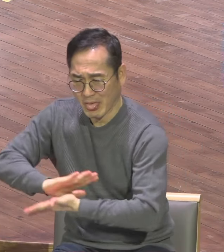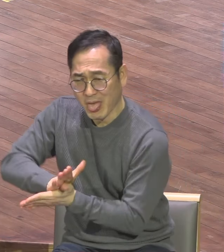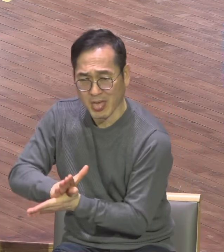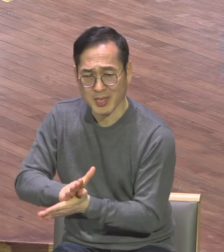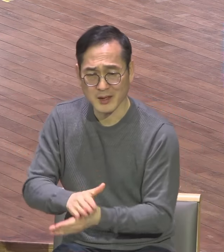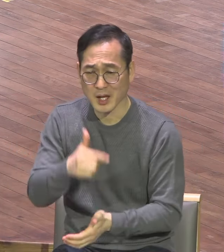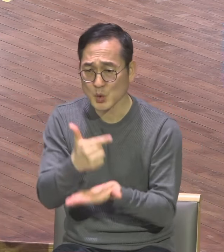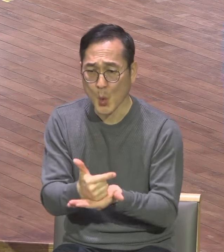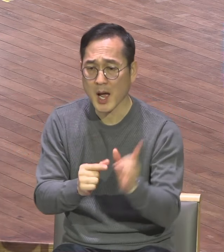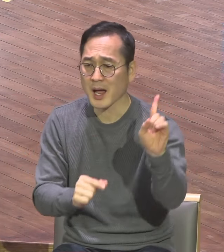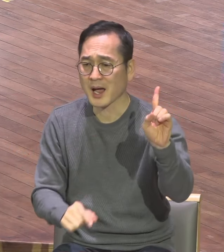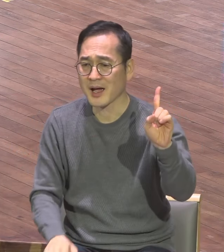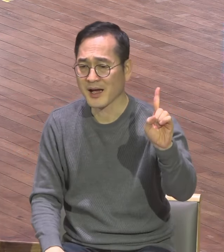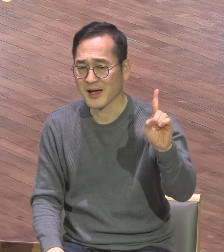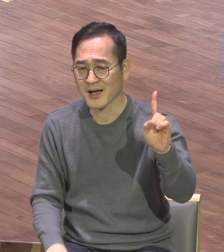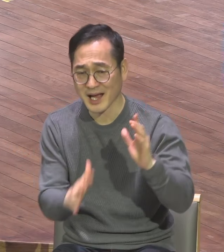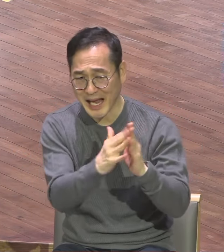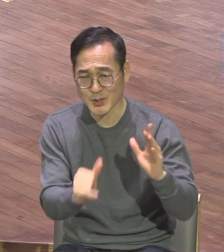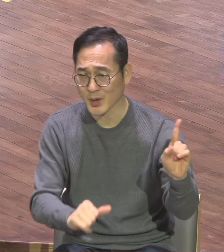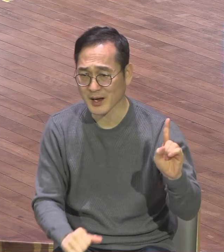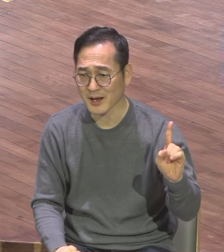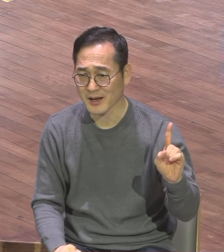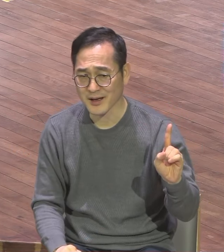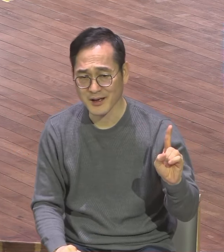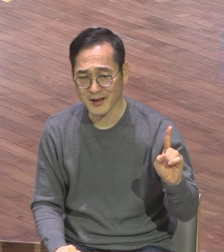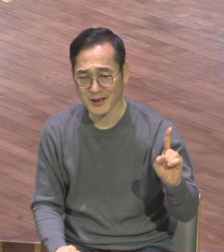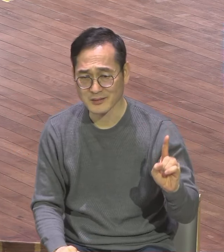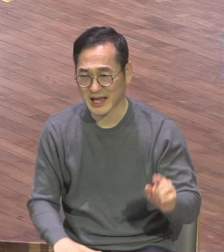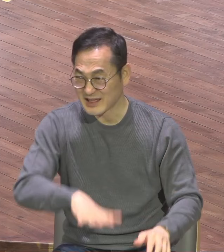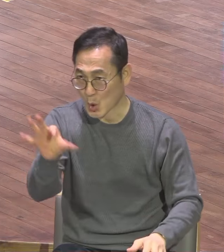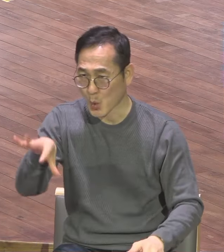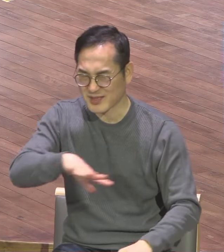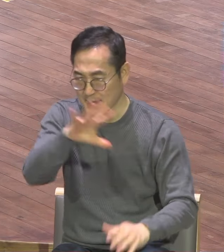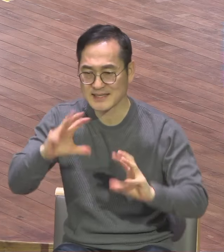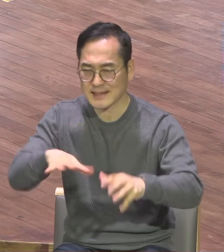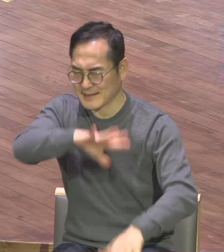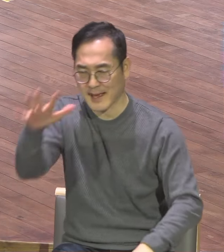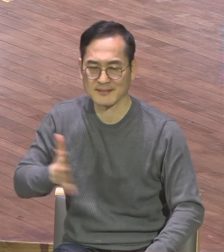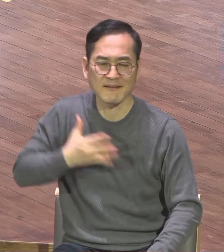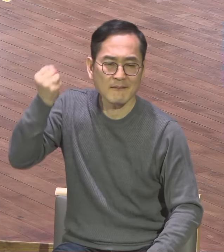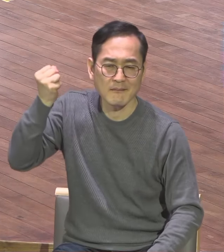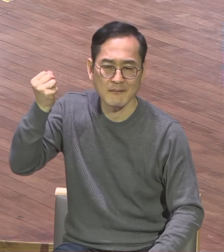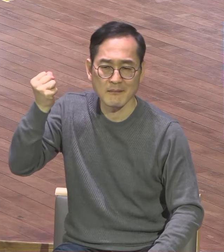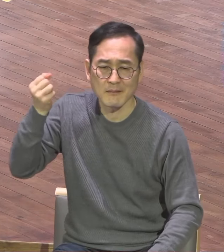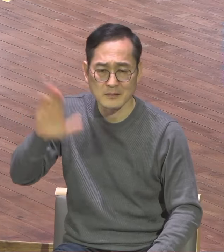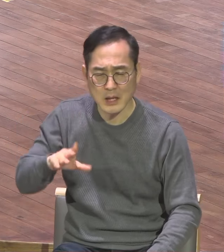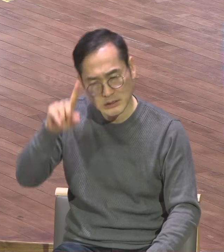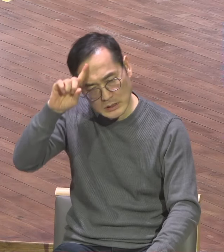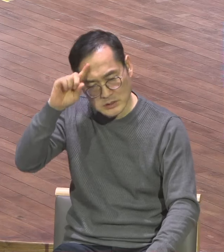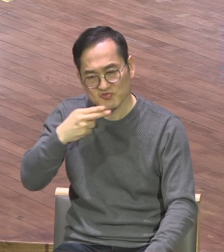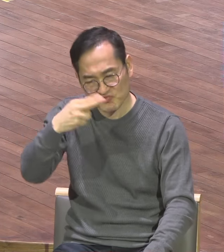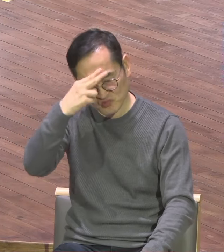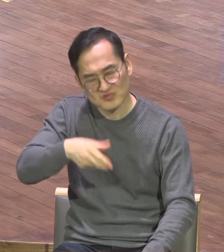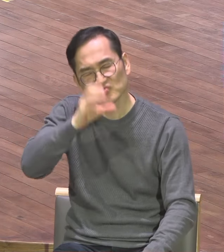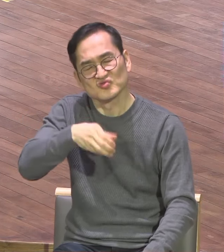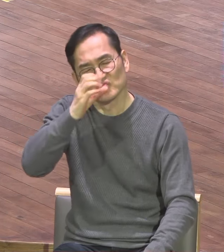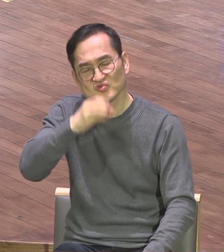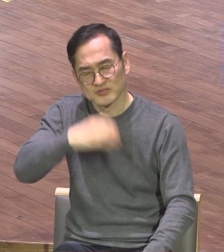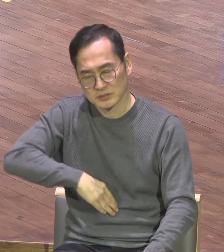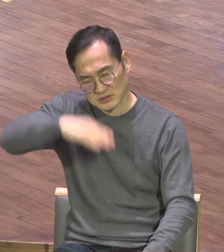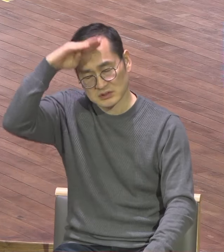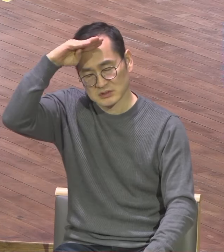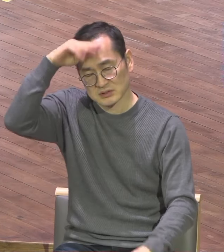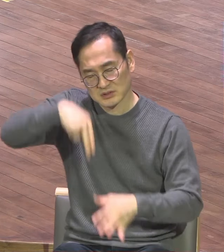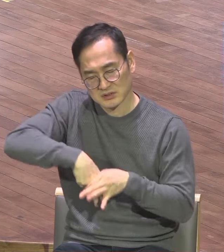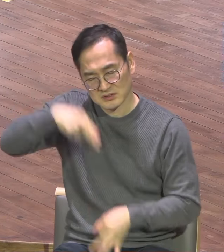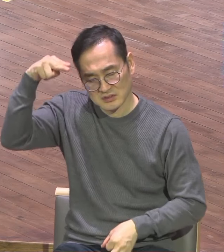부자요. 그런데 뭐요? 계속 스트레스 받아. 그래가지고 술을 마시고 포도주를 마셔가지고 취해가지고 그냥 벌거벗고